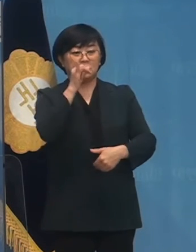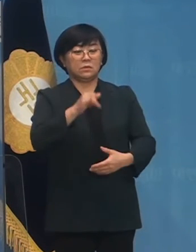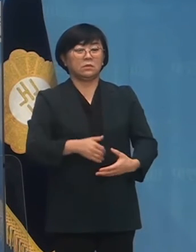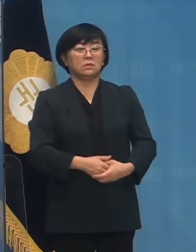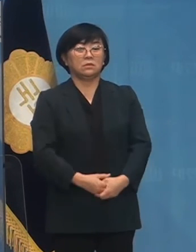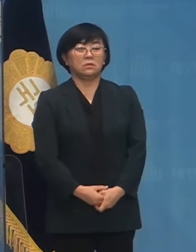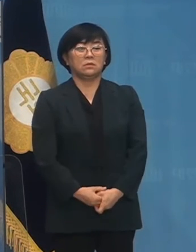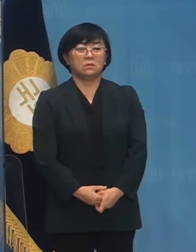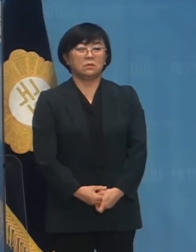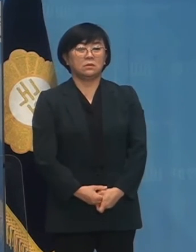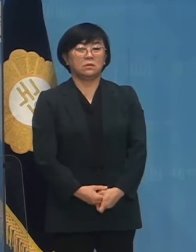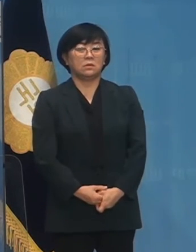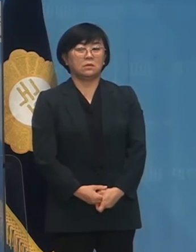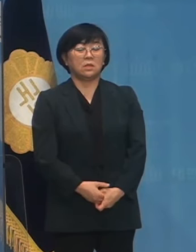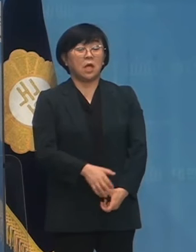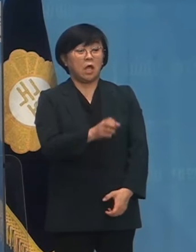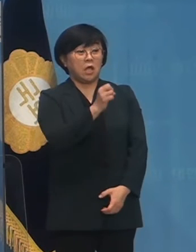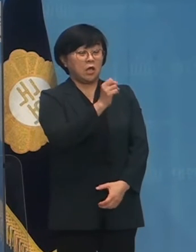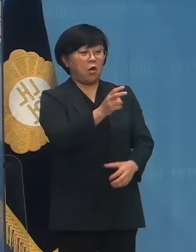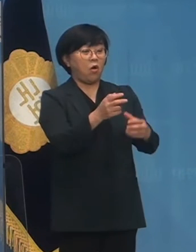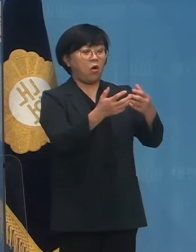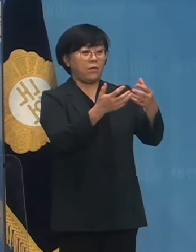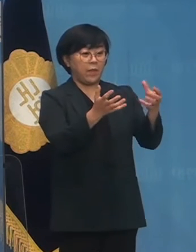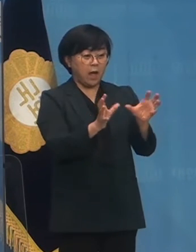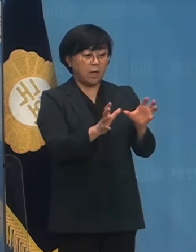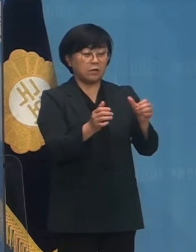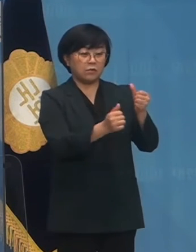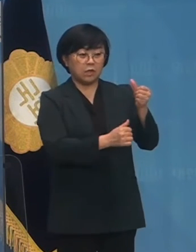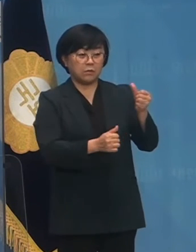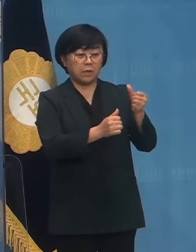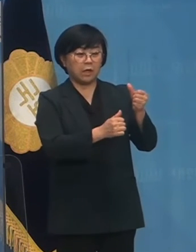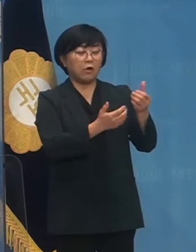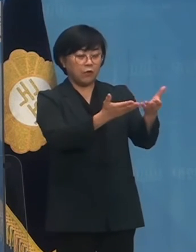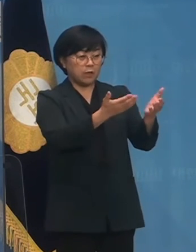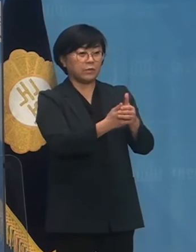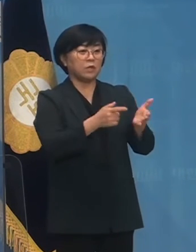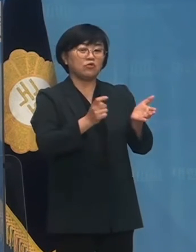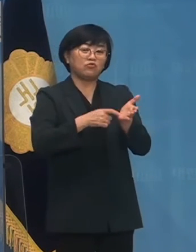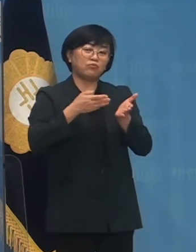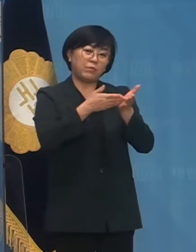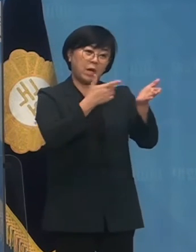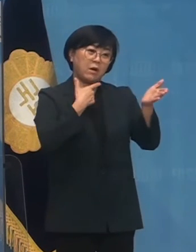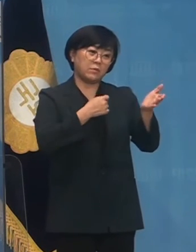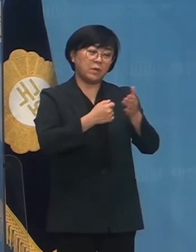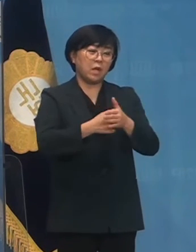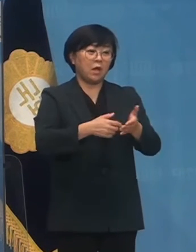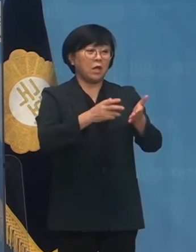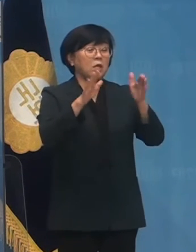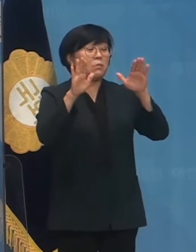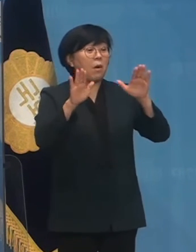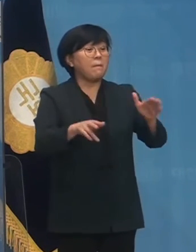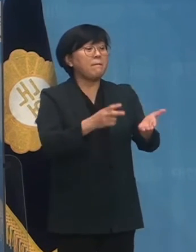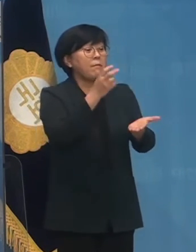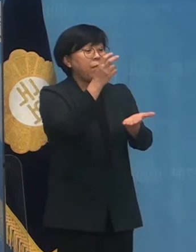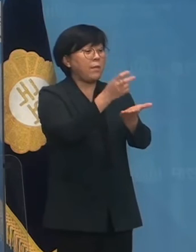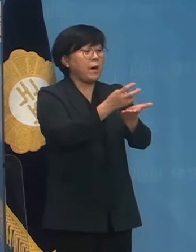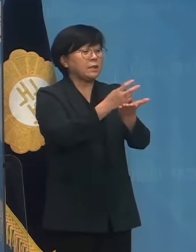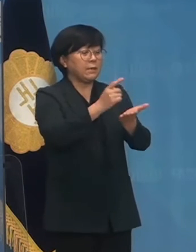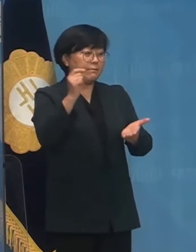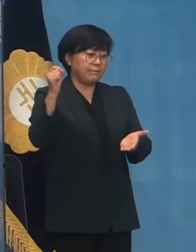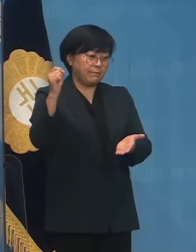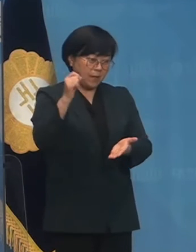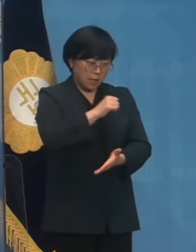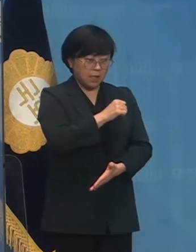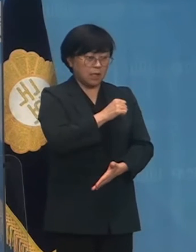것입니다. 여당 의원님들에게도 촉구합니다. 동법안이 빠른